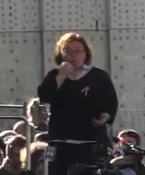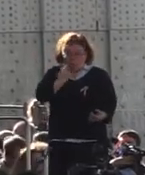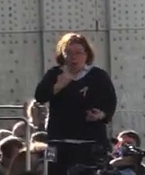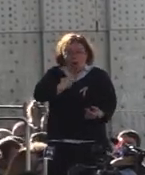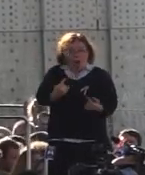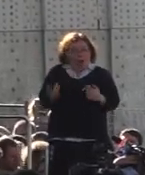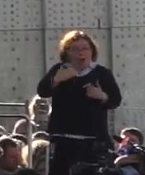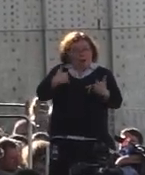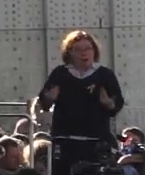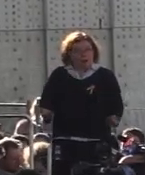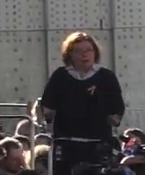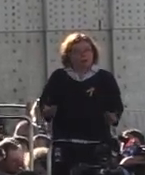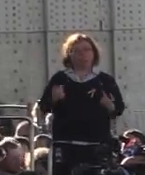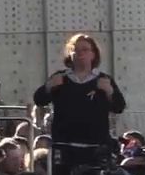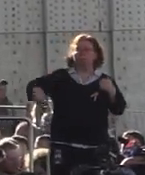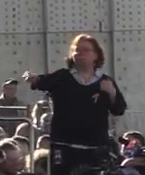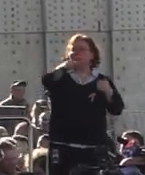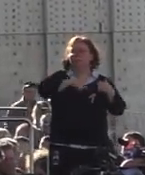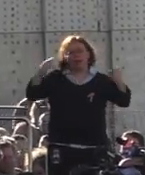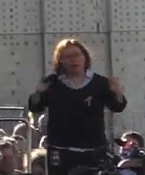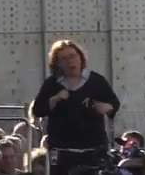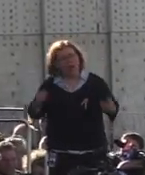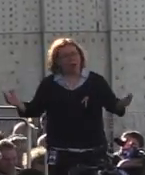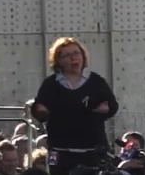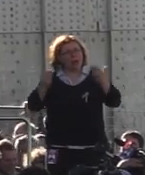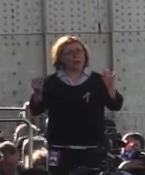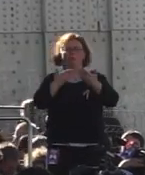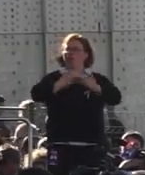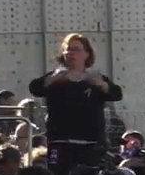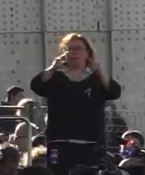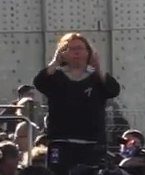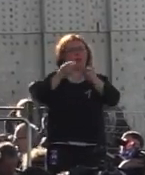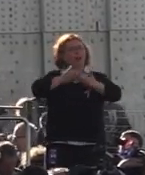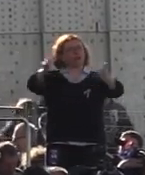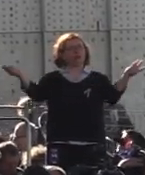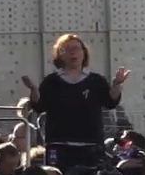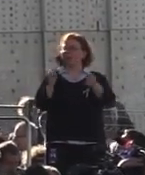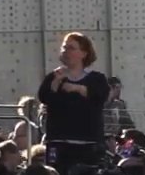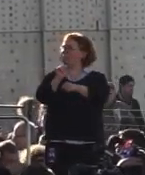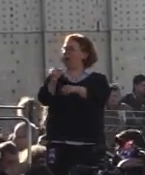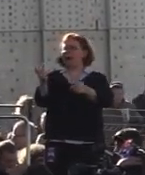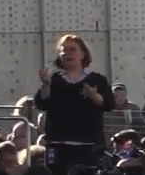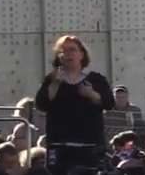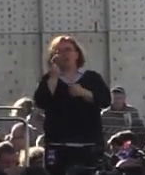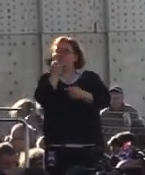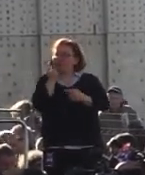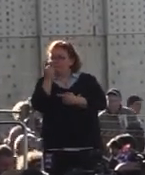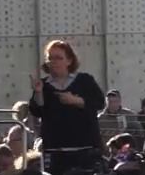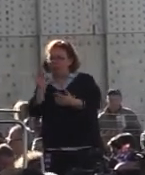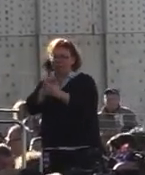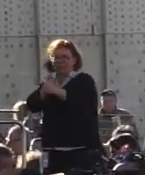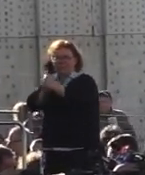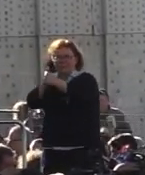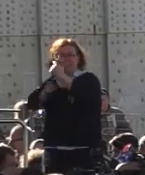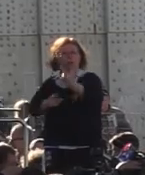saját magunk. Nálunk lelkesebben szerintem senki a világon nem bánik el a fajtájával, és csak